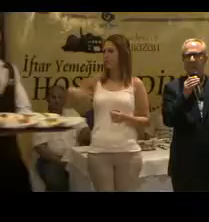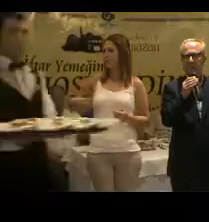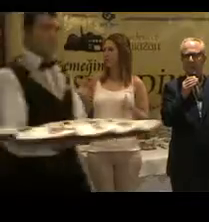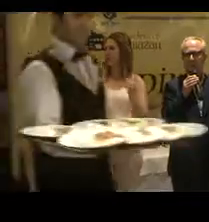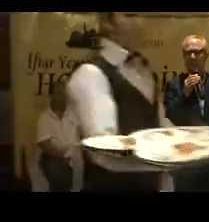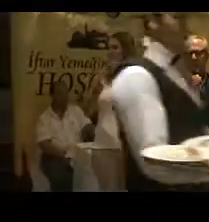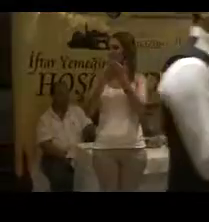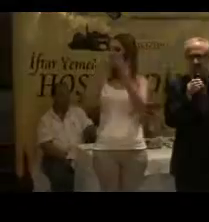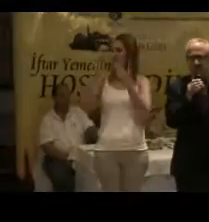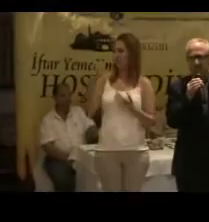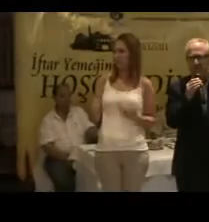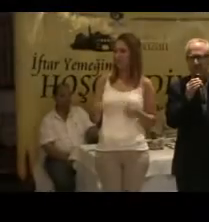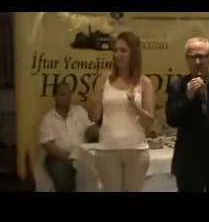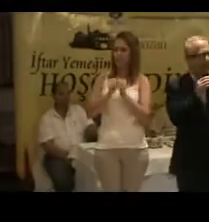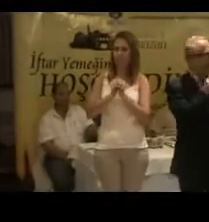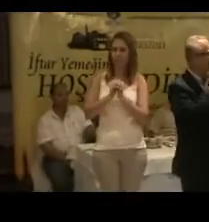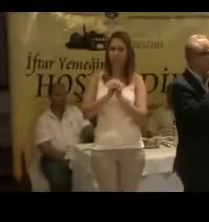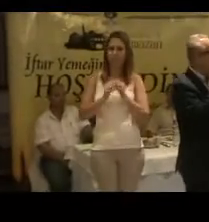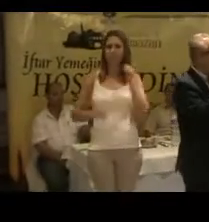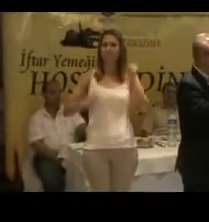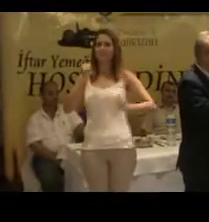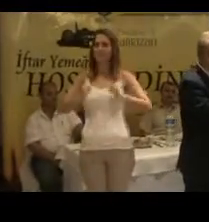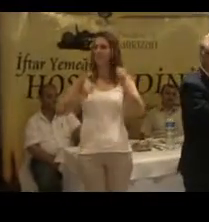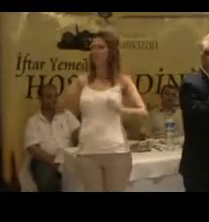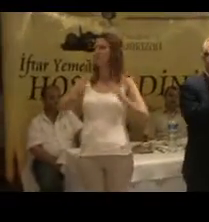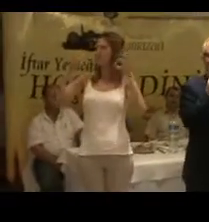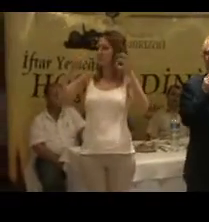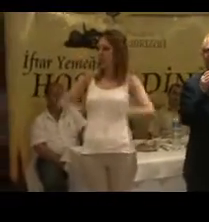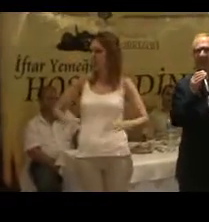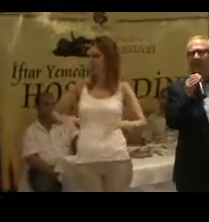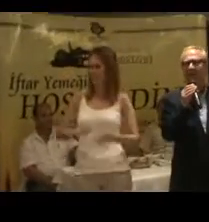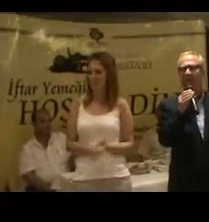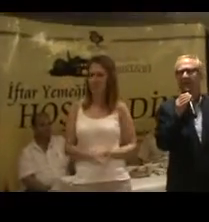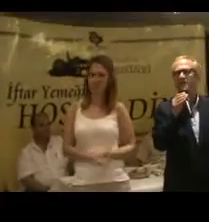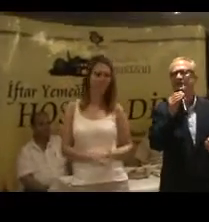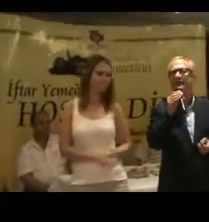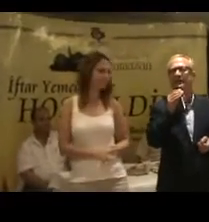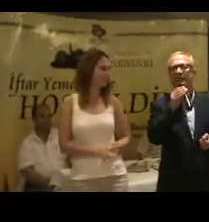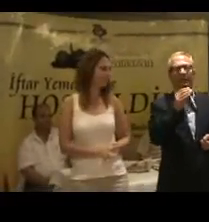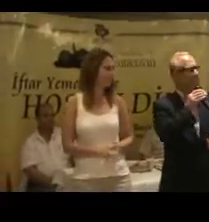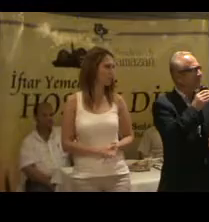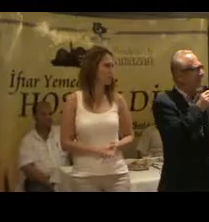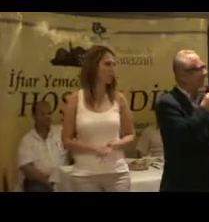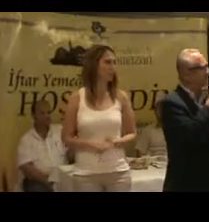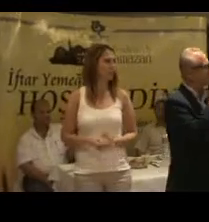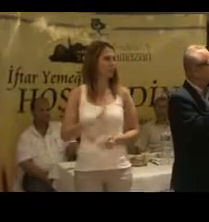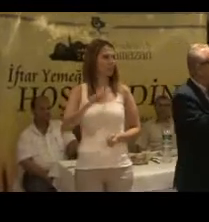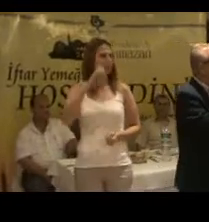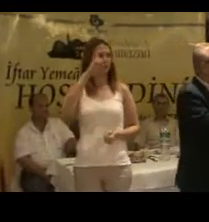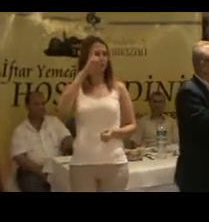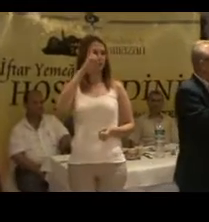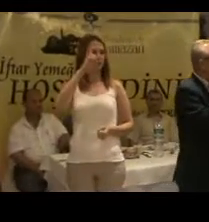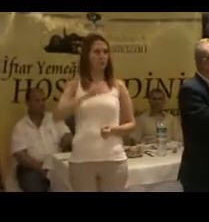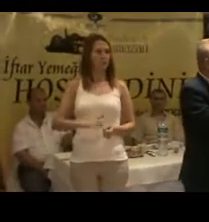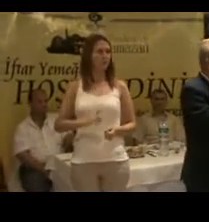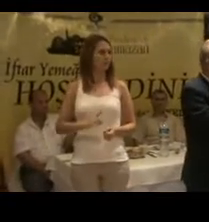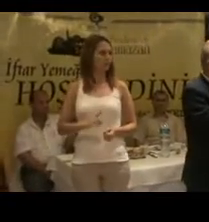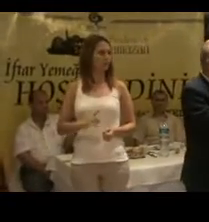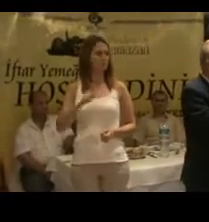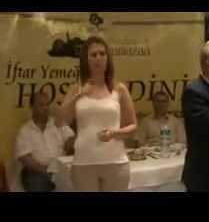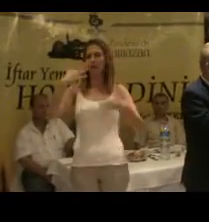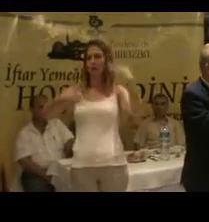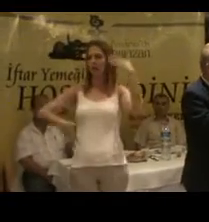artık yürümüyor. Koşmuyor, neredeyse uçar hale geldi. Önce belediyemizde bir engeller